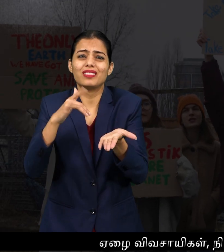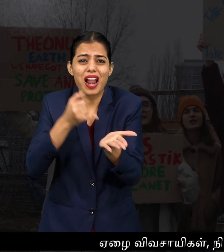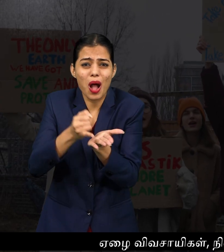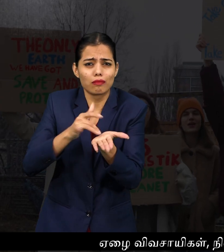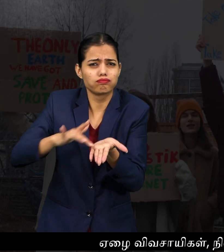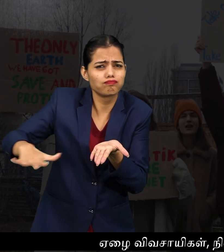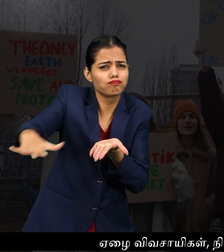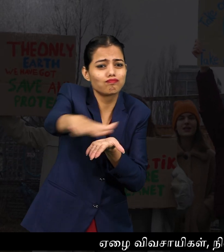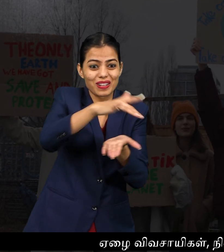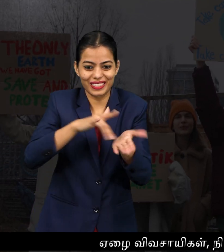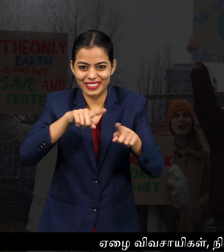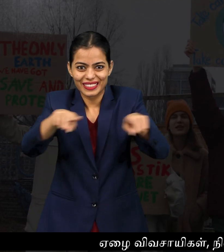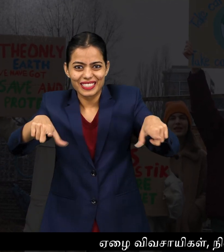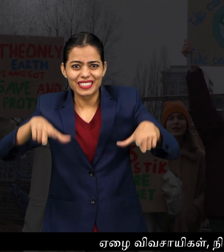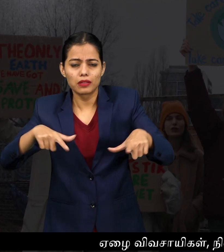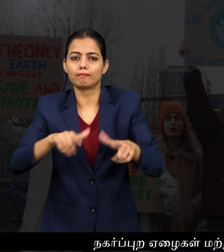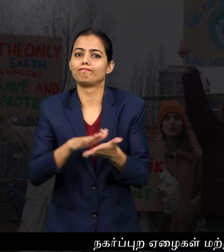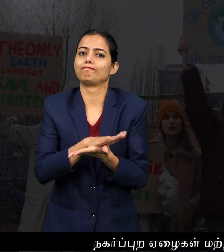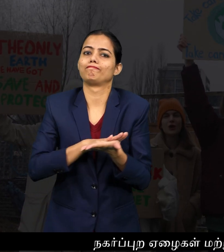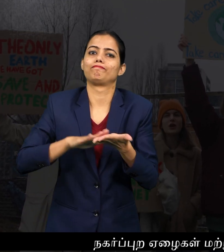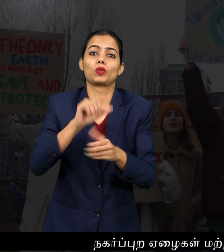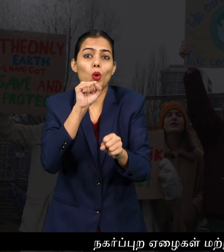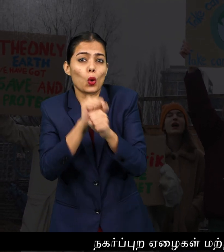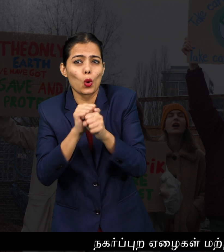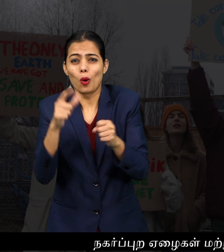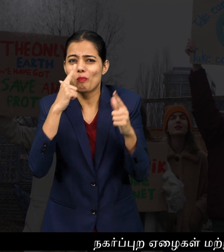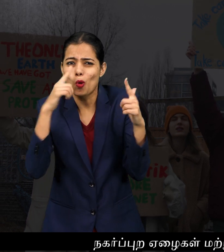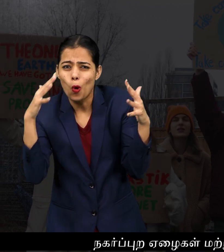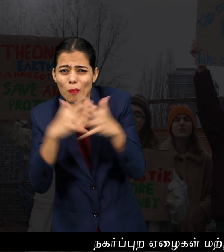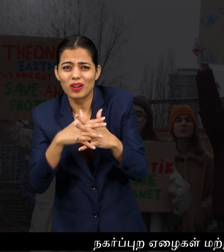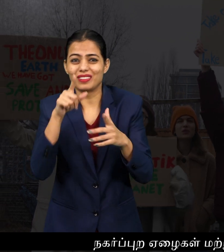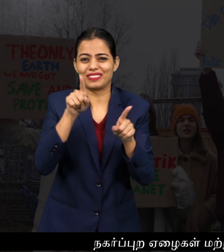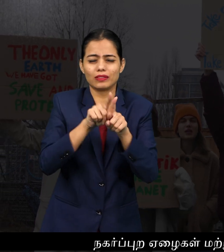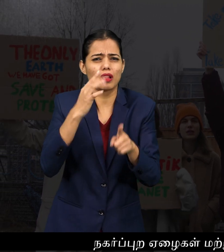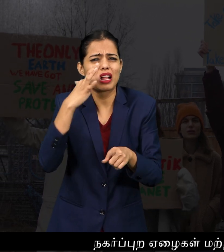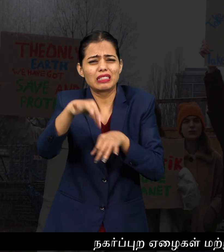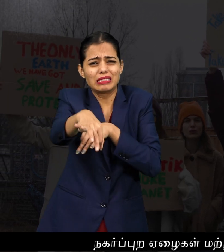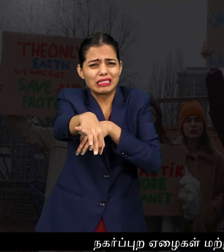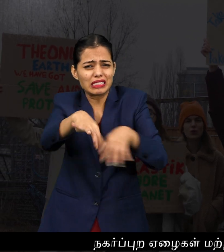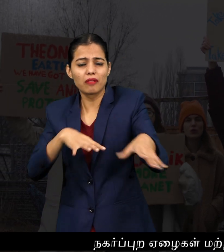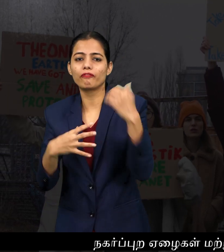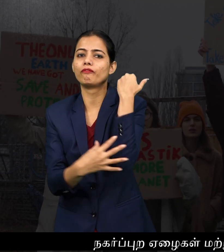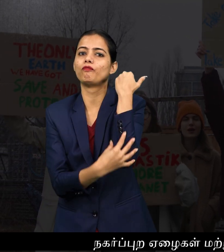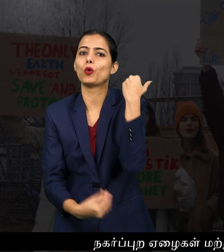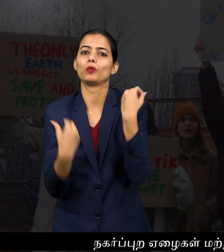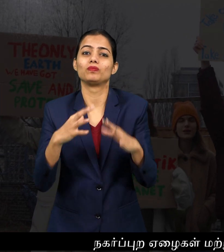நிலமற்ற தொழிலாளர்கள், பெண்கள், நகர்ப்புற ஏழைகள் மற்றும் தொழில்துறை தொழிலாளர்கள்.